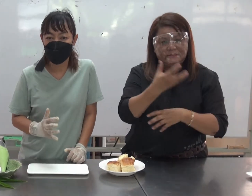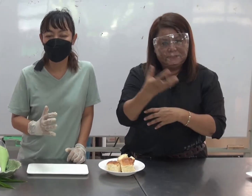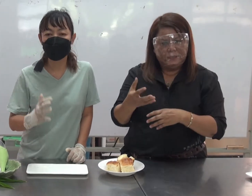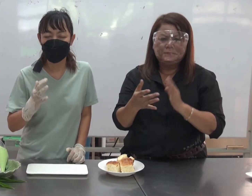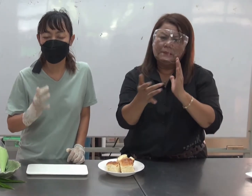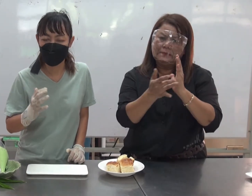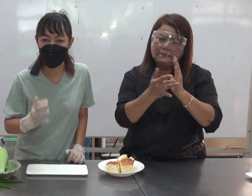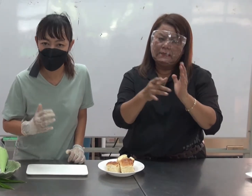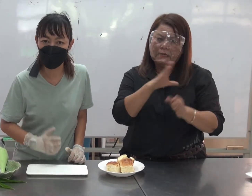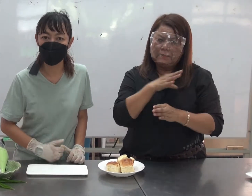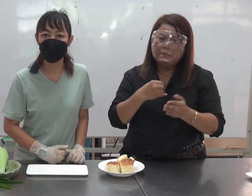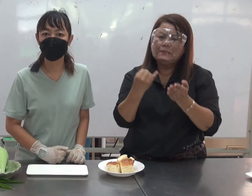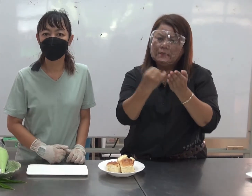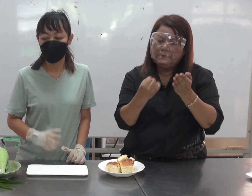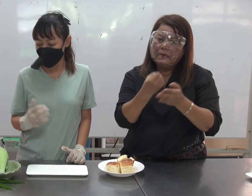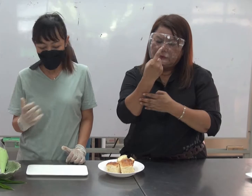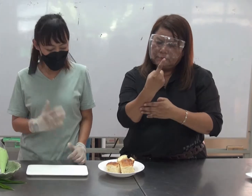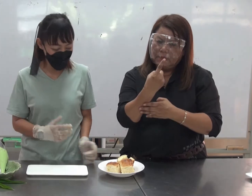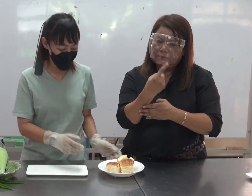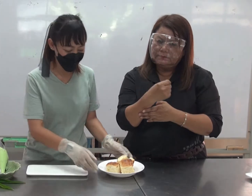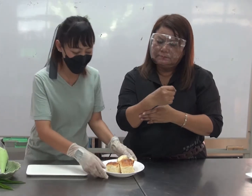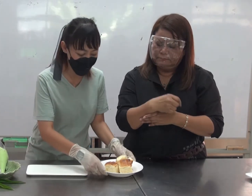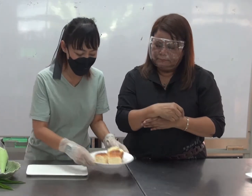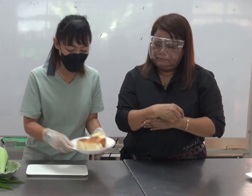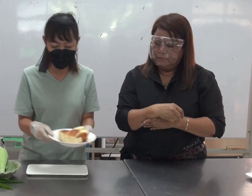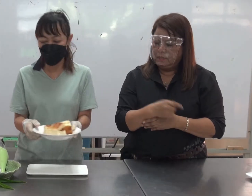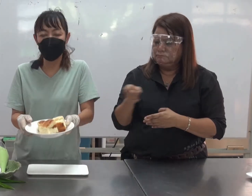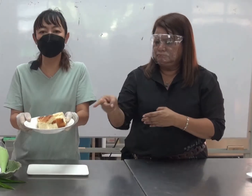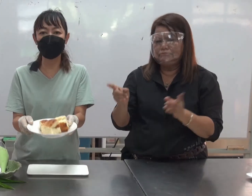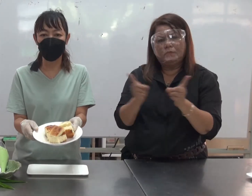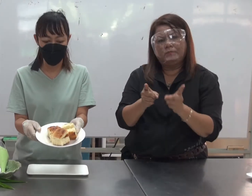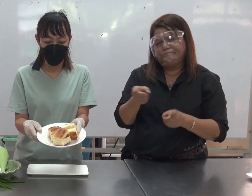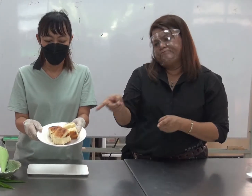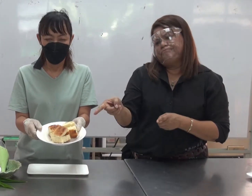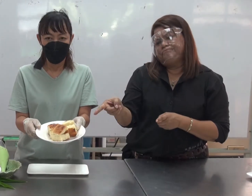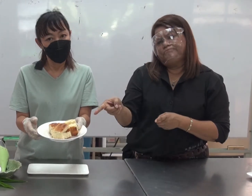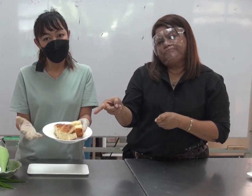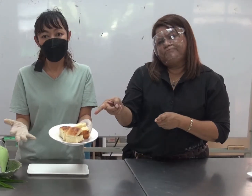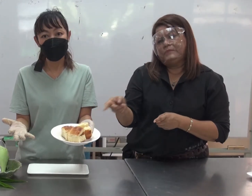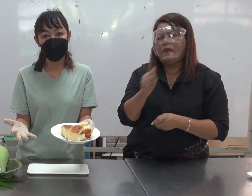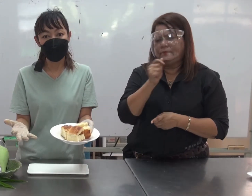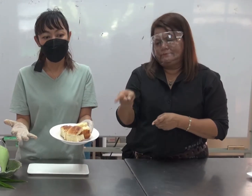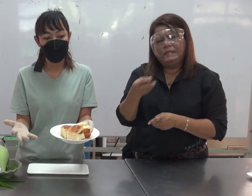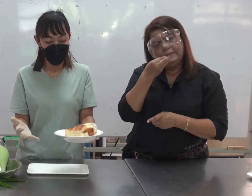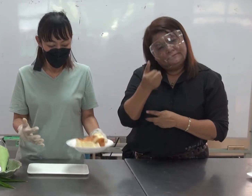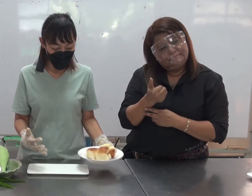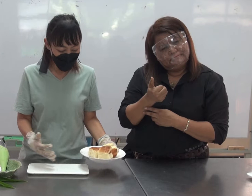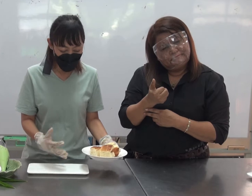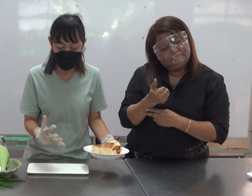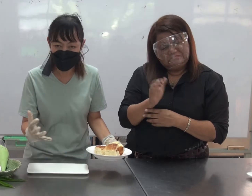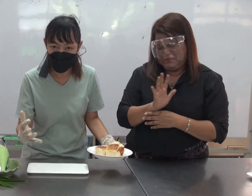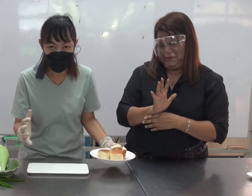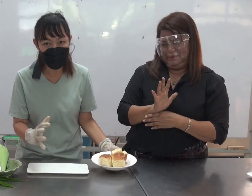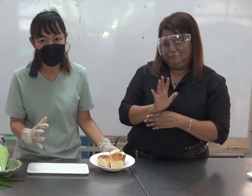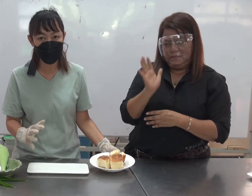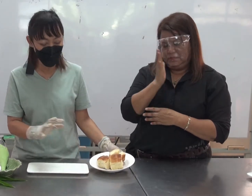คนิคและเป็นศิลปะอีกอย่างนึงนะคะอย่างเราเนี่ยเจอจานอาหารเนี่ยมากองมาเงี้ยดูไม่น่ากินนะกับจาน